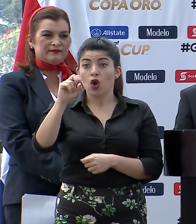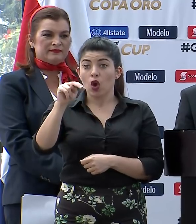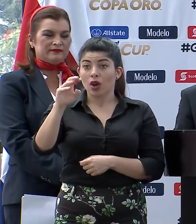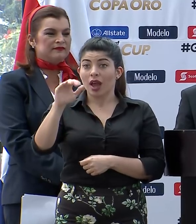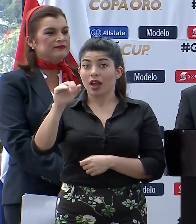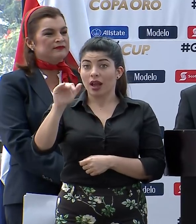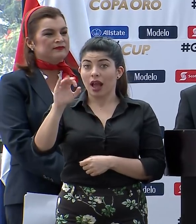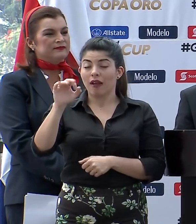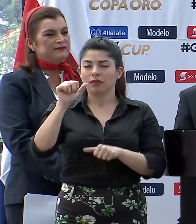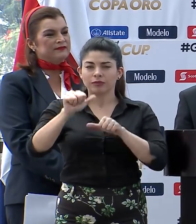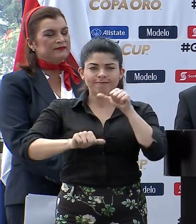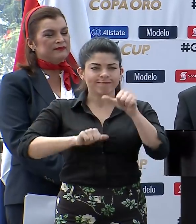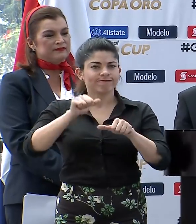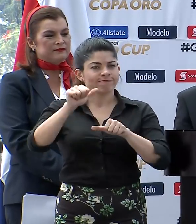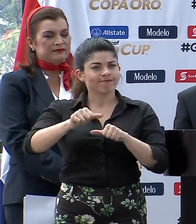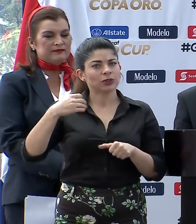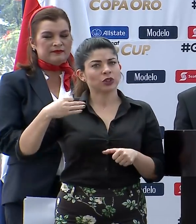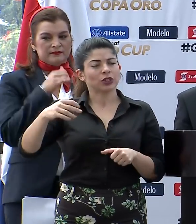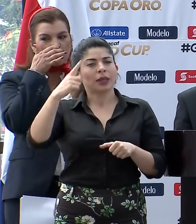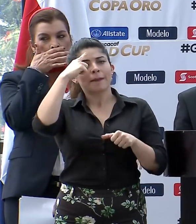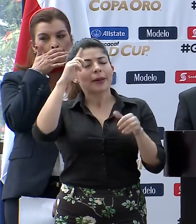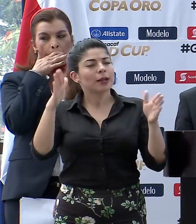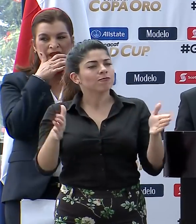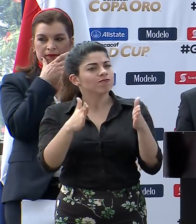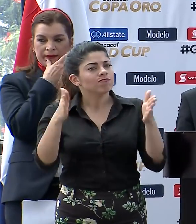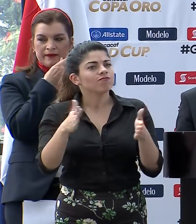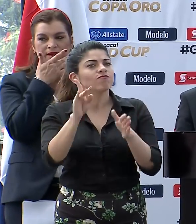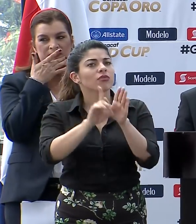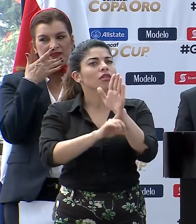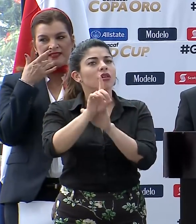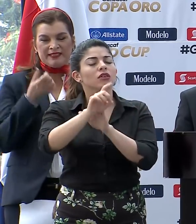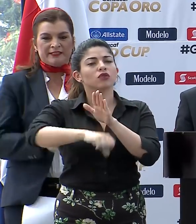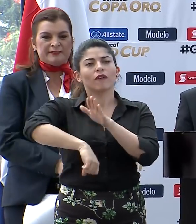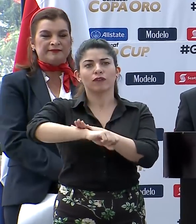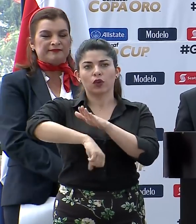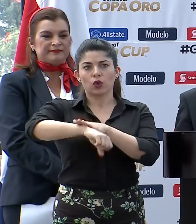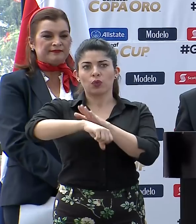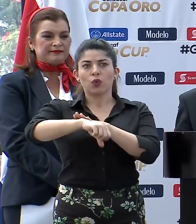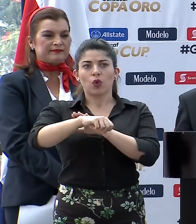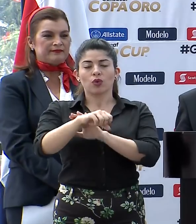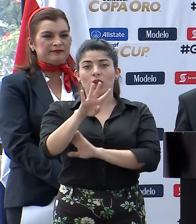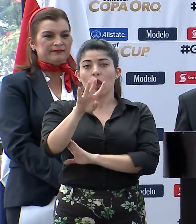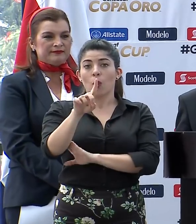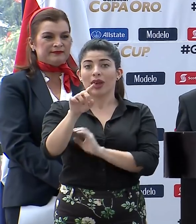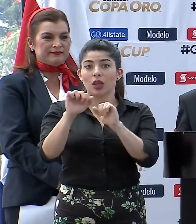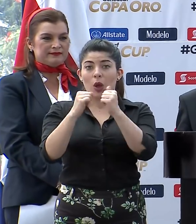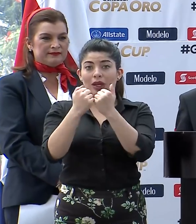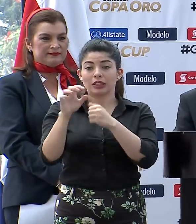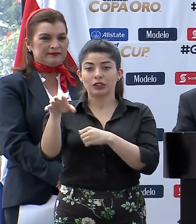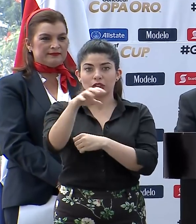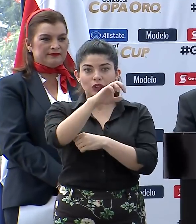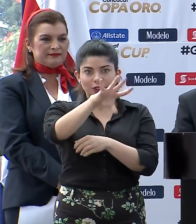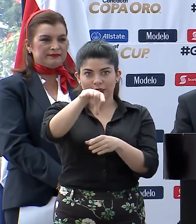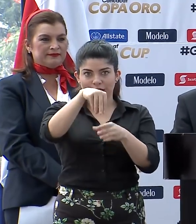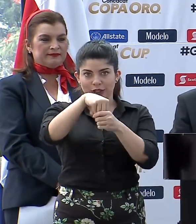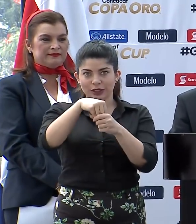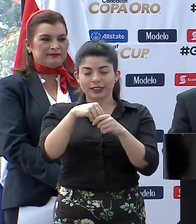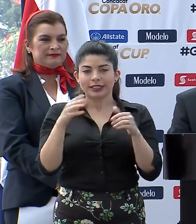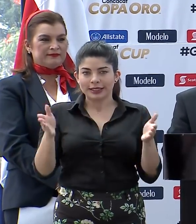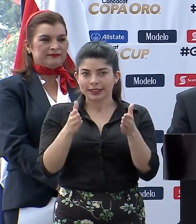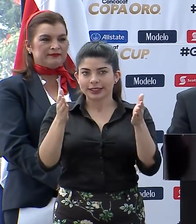lucha día a día por promover y desarrollar el fútbol de las 41 asociaciones que la componemos.